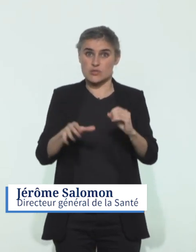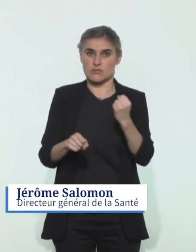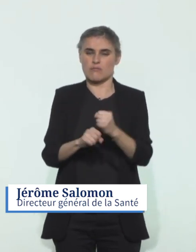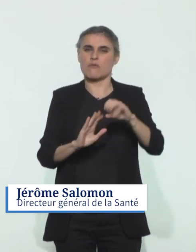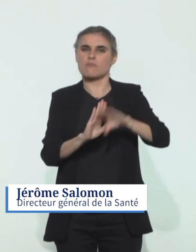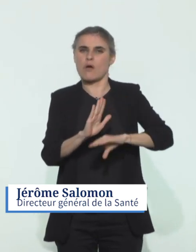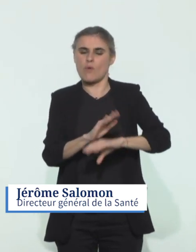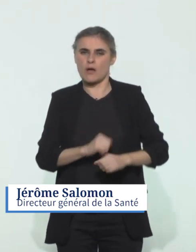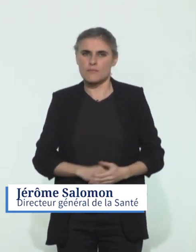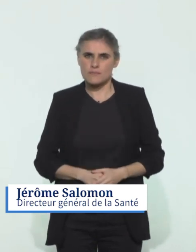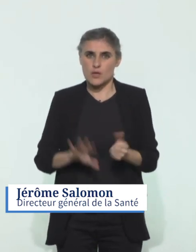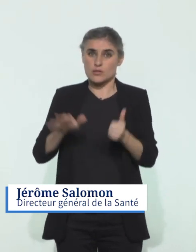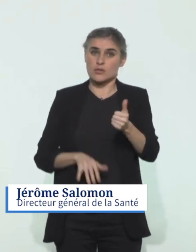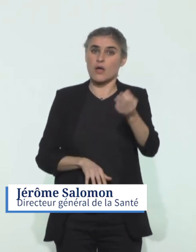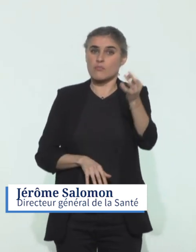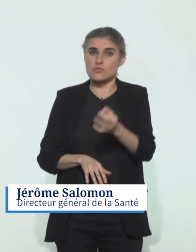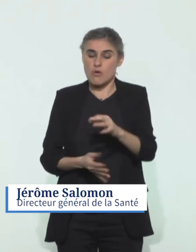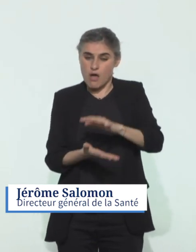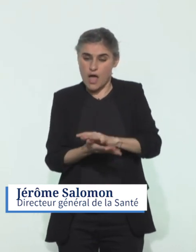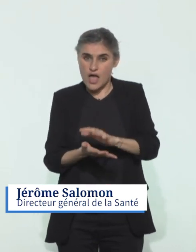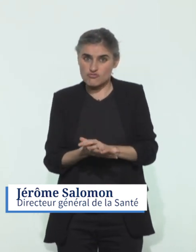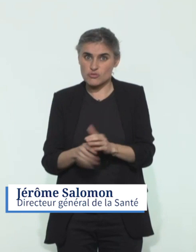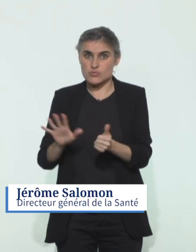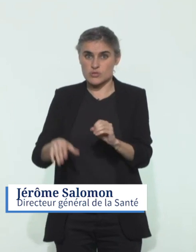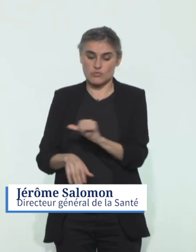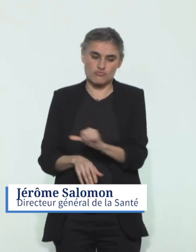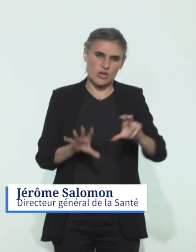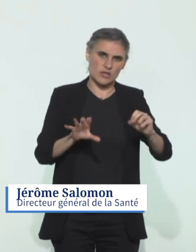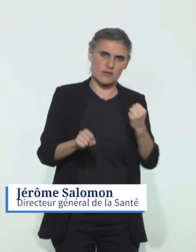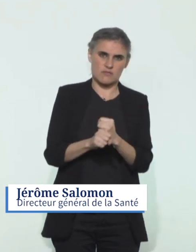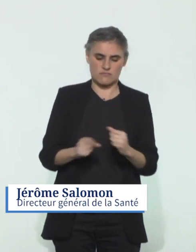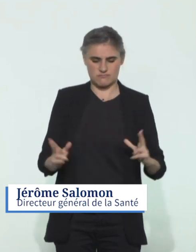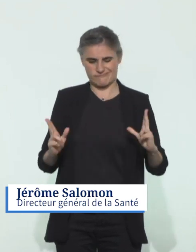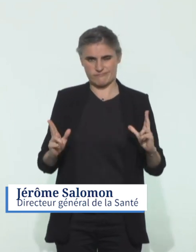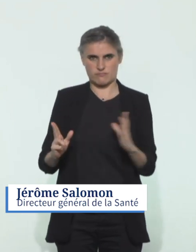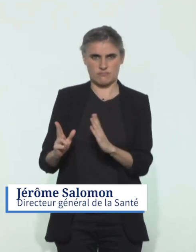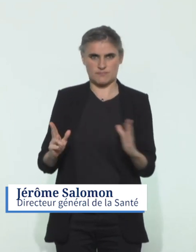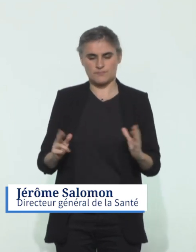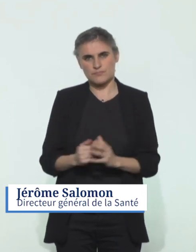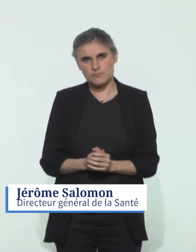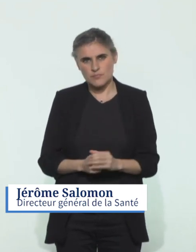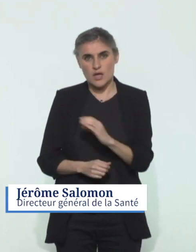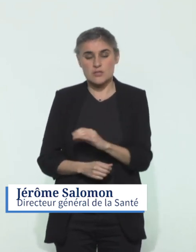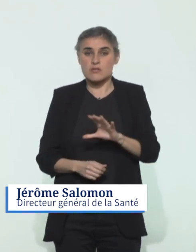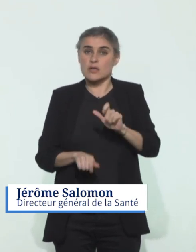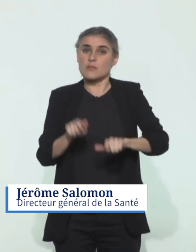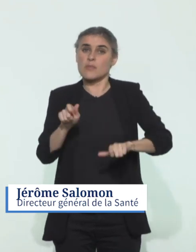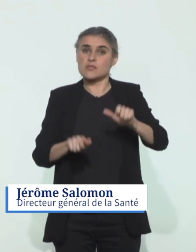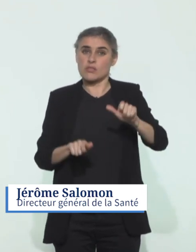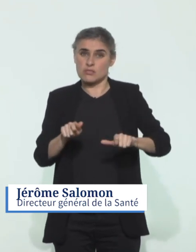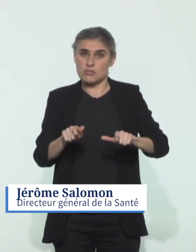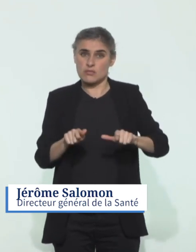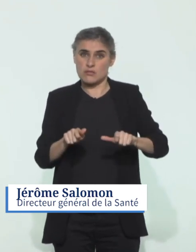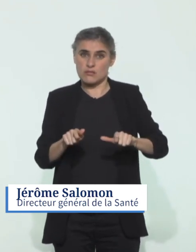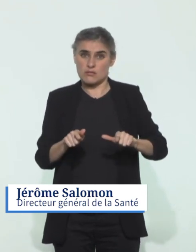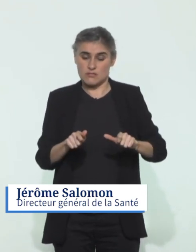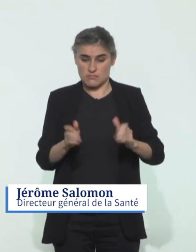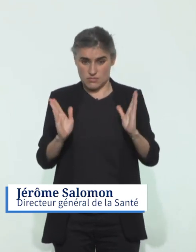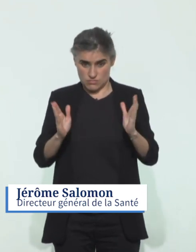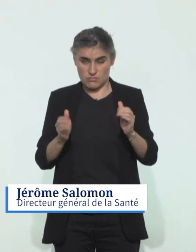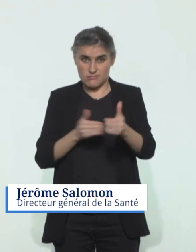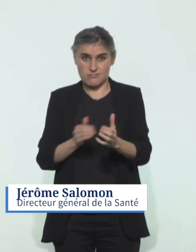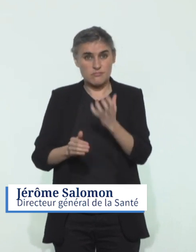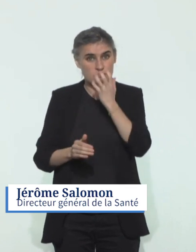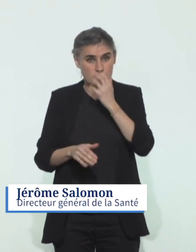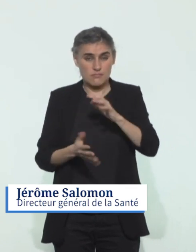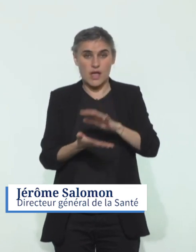et 61% ont entre 60 et 80 ans. On décompte 105 personnes hospitalisées en réanimation